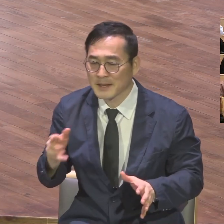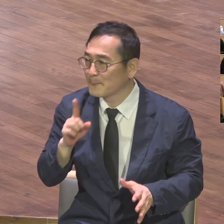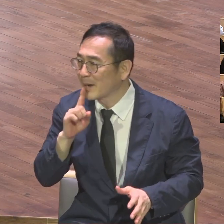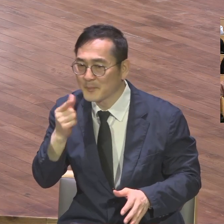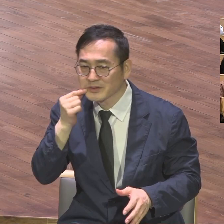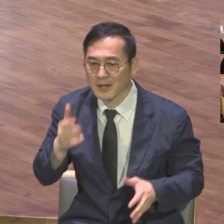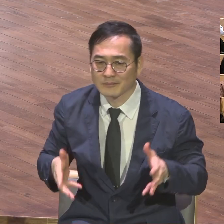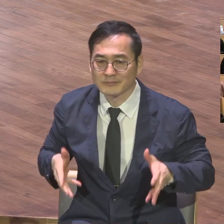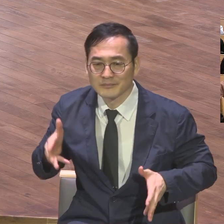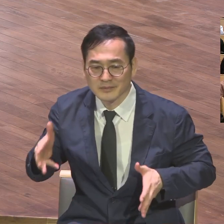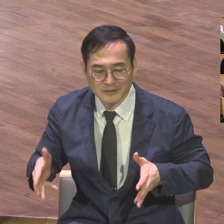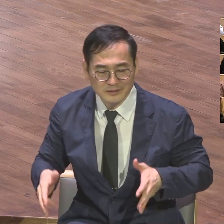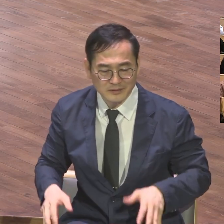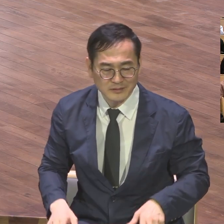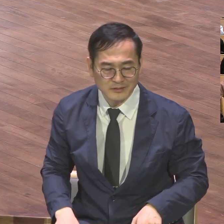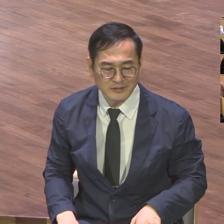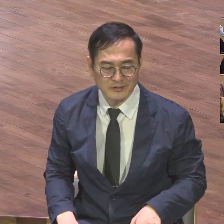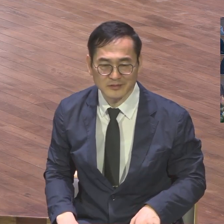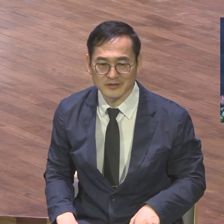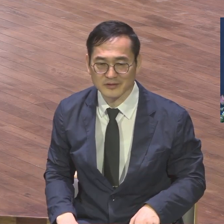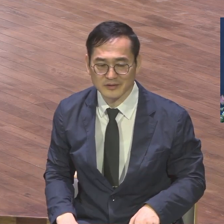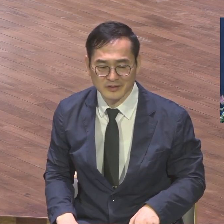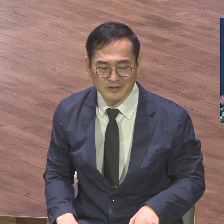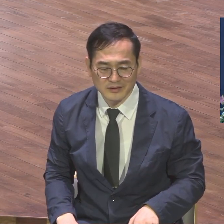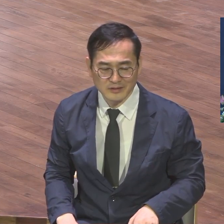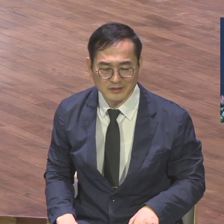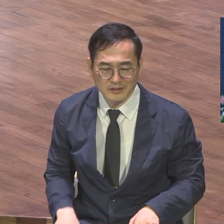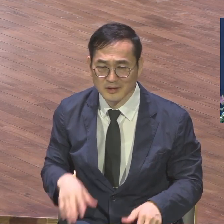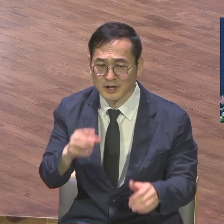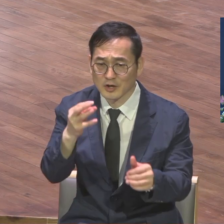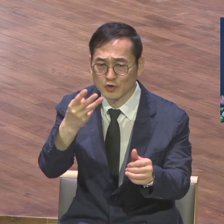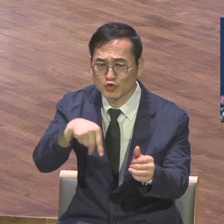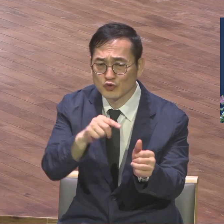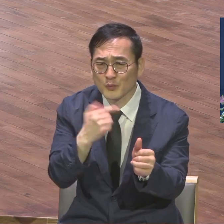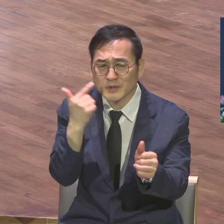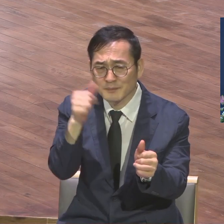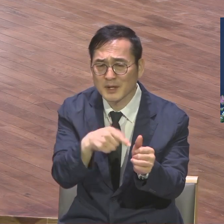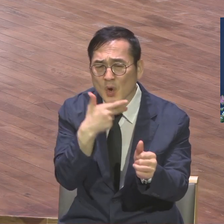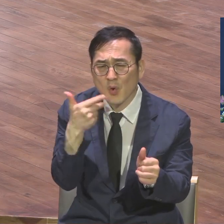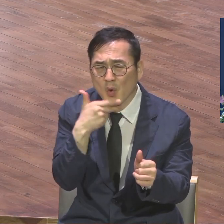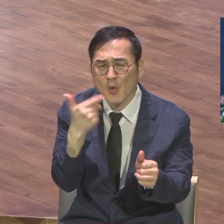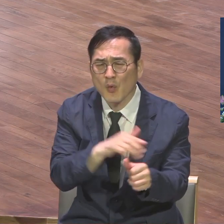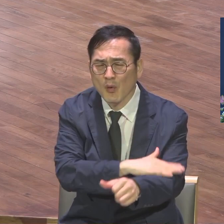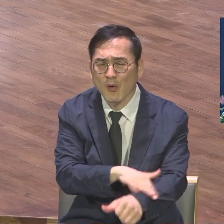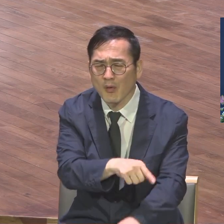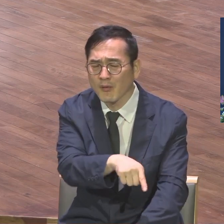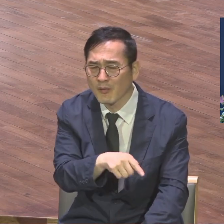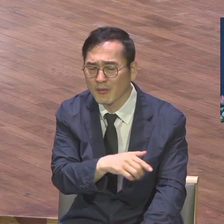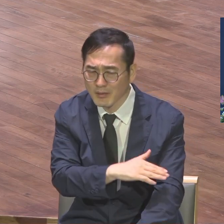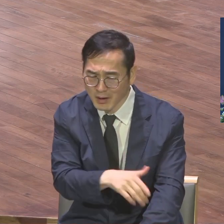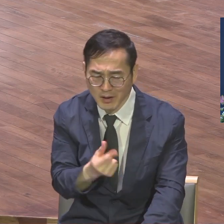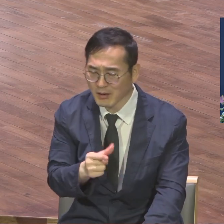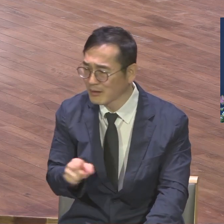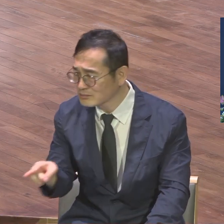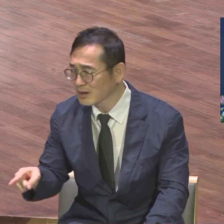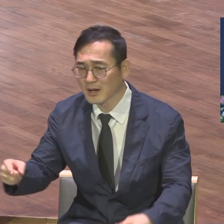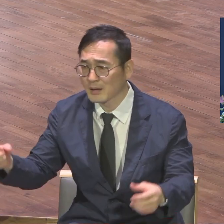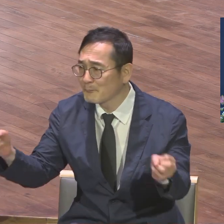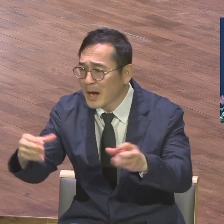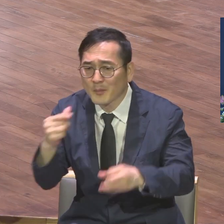유 목사님 영어 사전 다 외우는 사람이에요. 그런데 한마디도 못해요. 좀. 나는 용기 내가지고